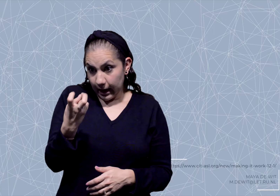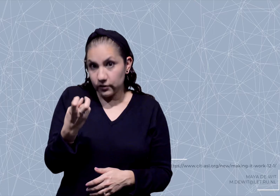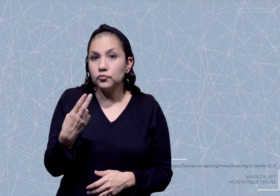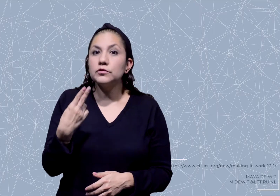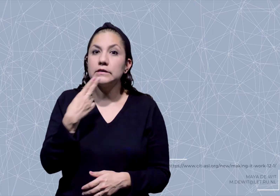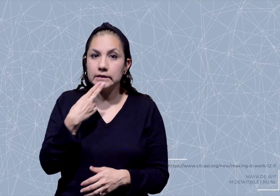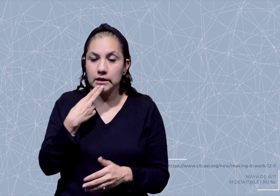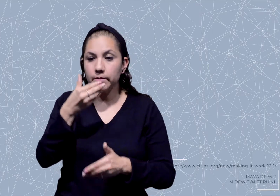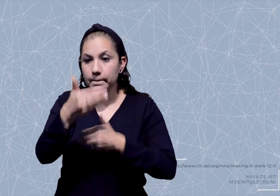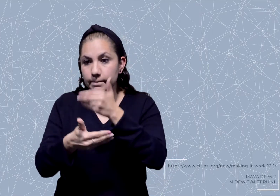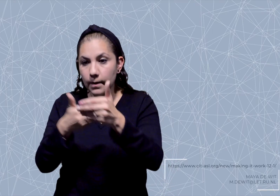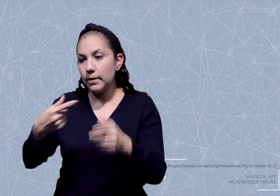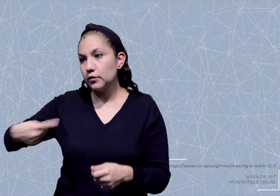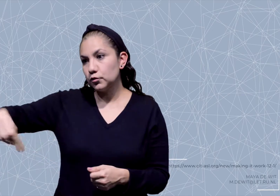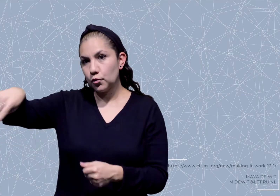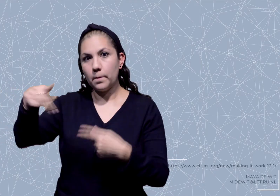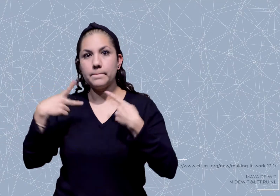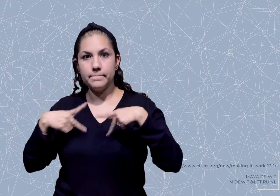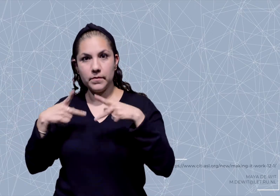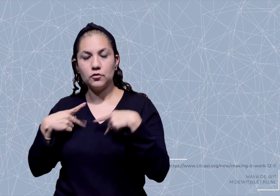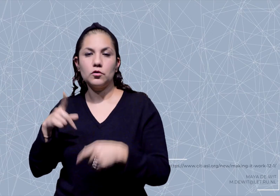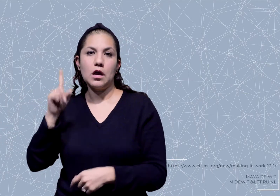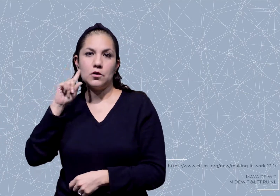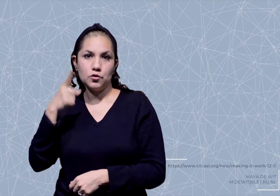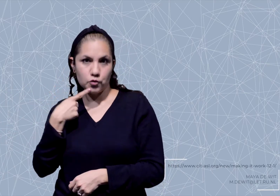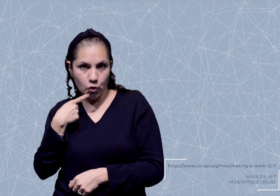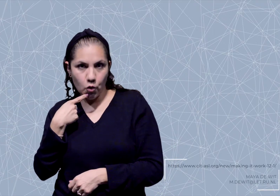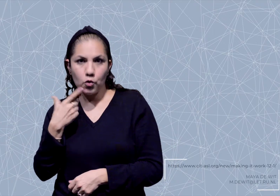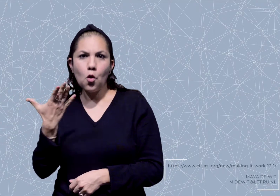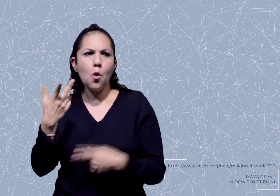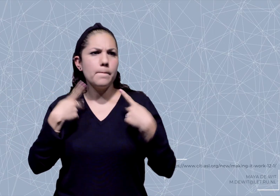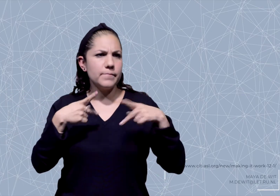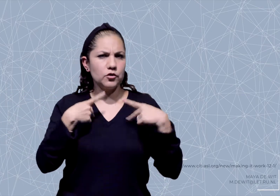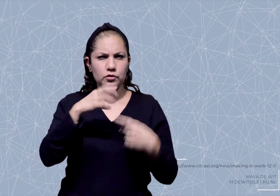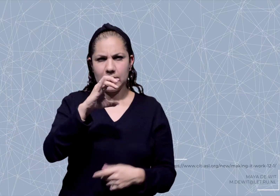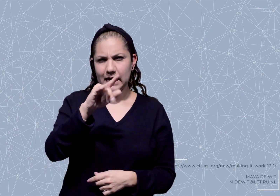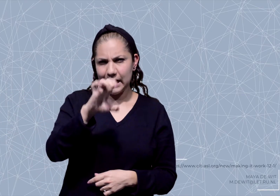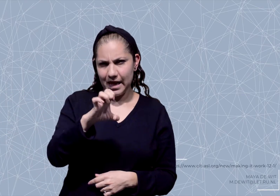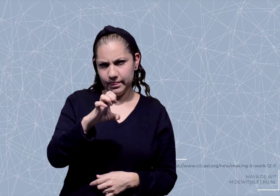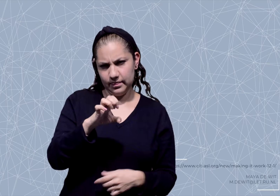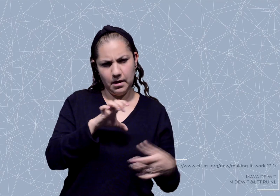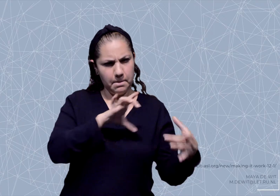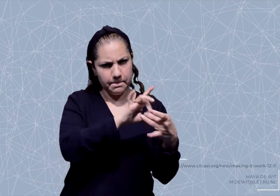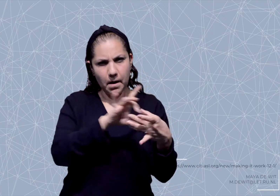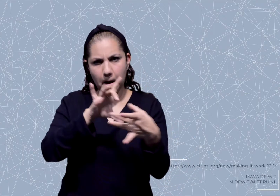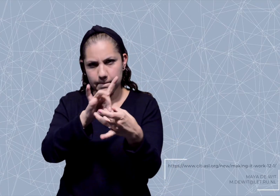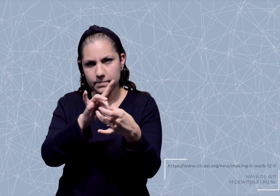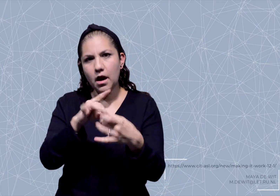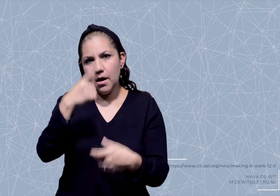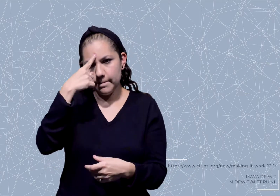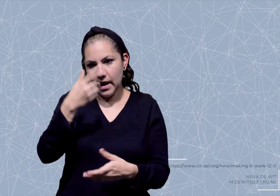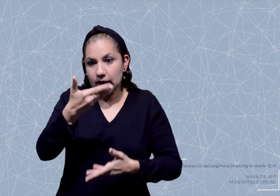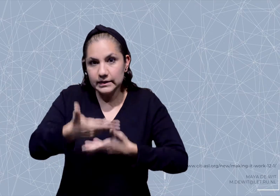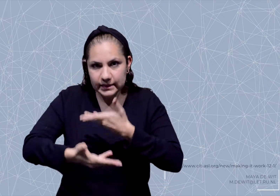Esto se reflejará en un óptimo acceso que los usuarios sordos y clientes requieren sobre estos